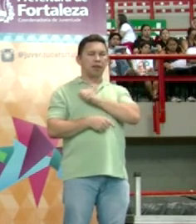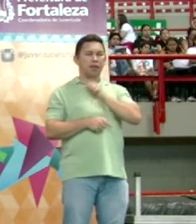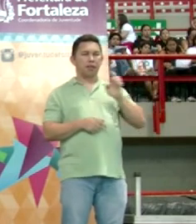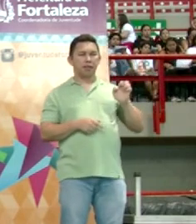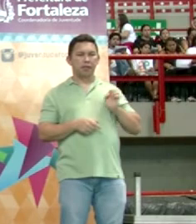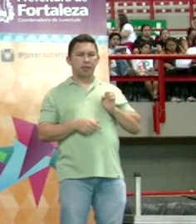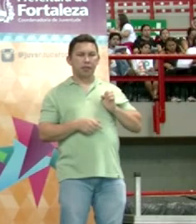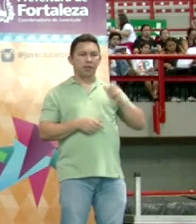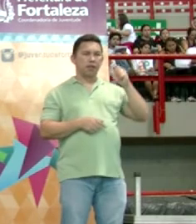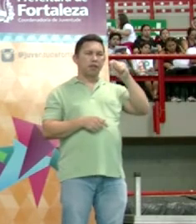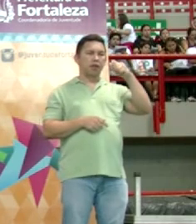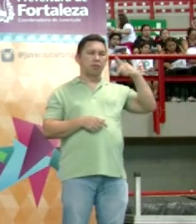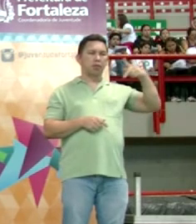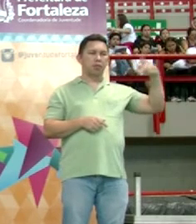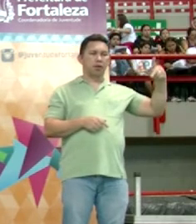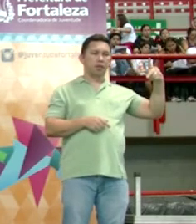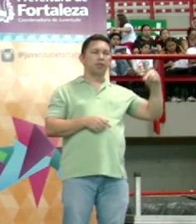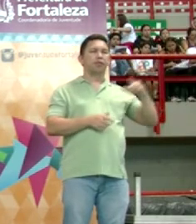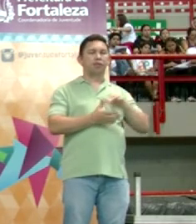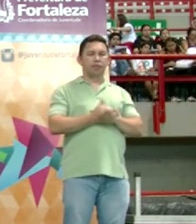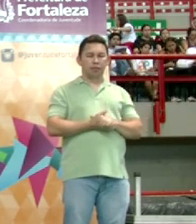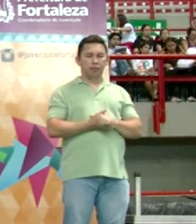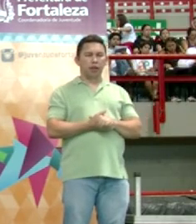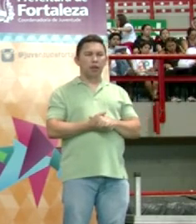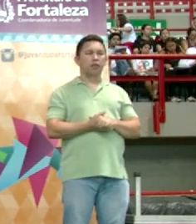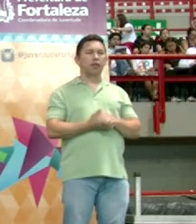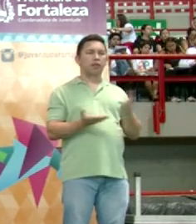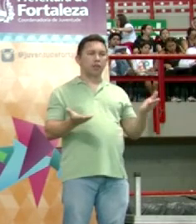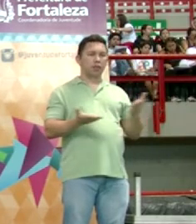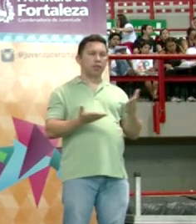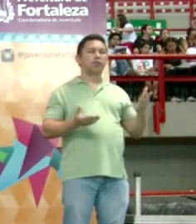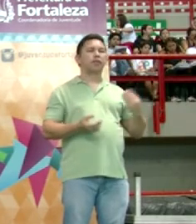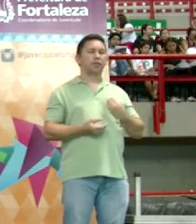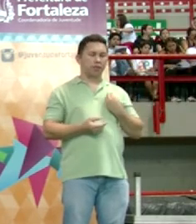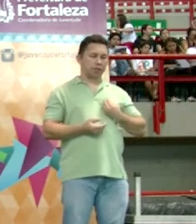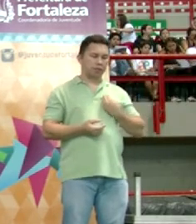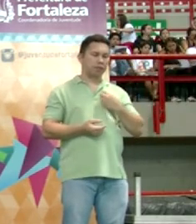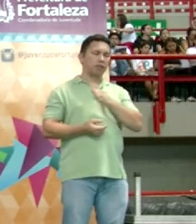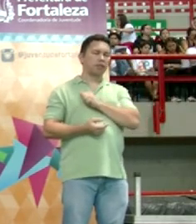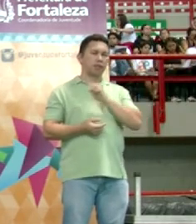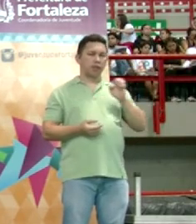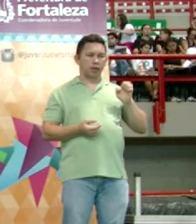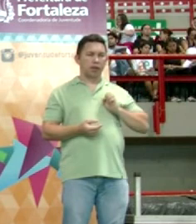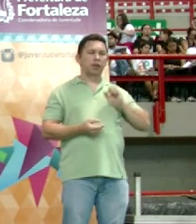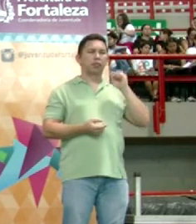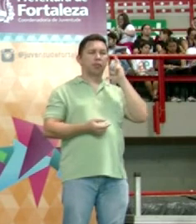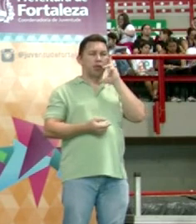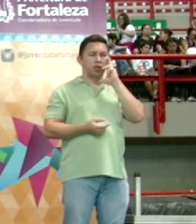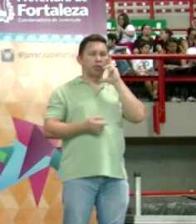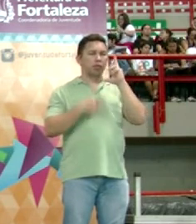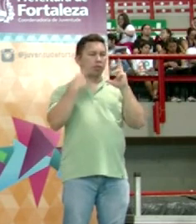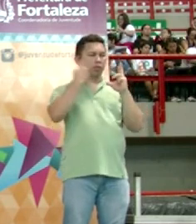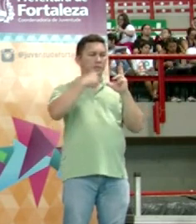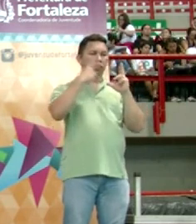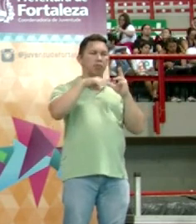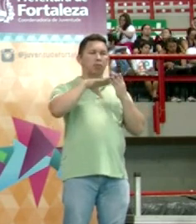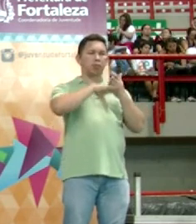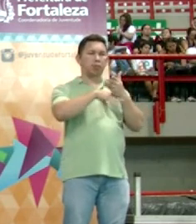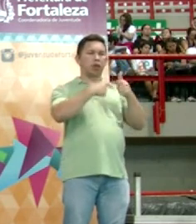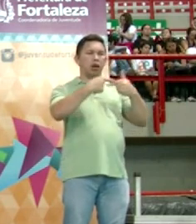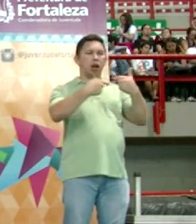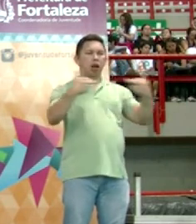que já ia estar pronto para hoje, mas não estava. E eu vou focar agora nisso. Um aplicativo de celular, para que nós possamos ter